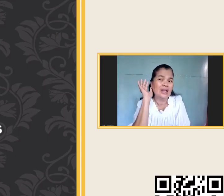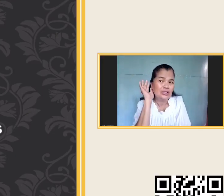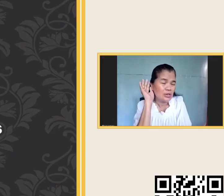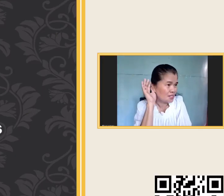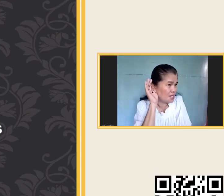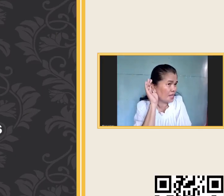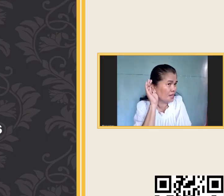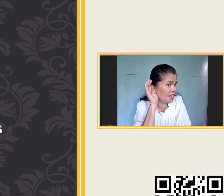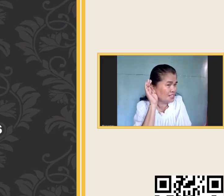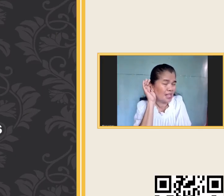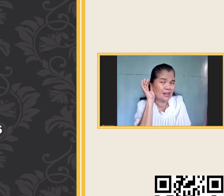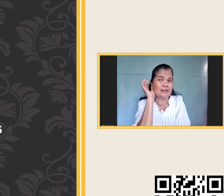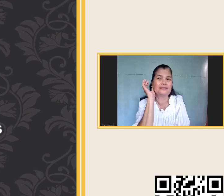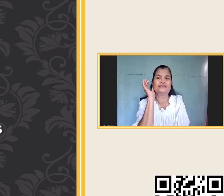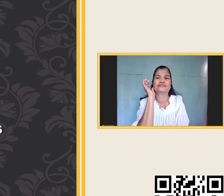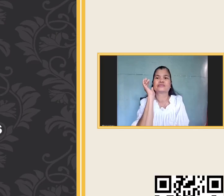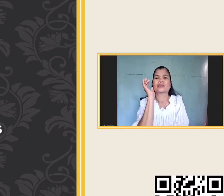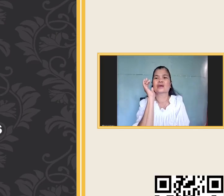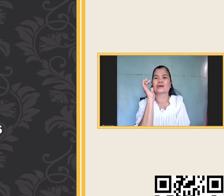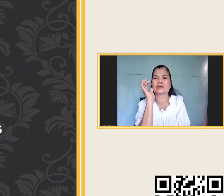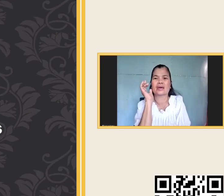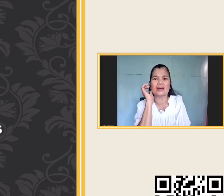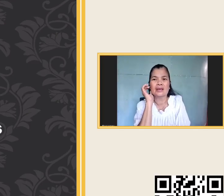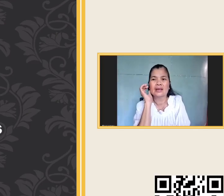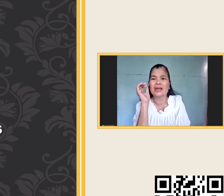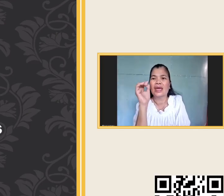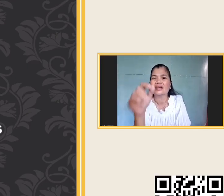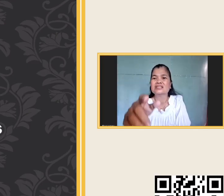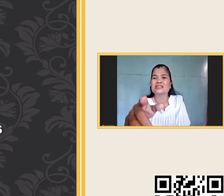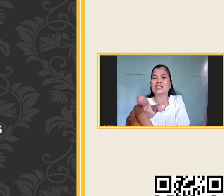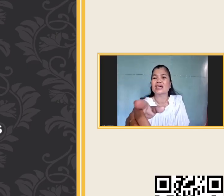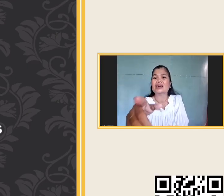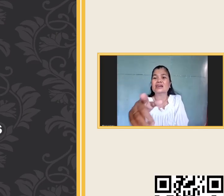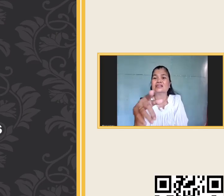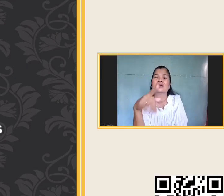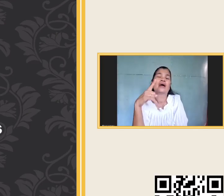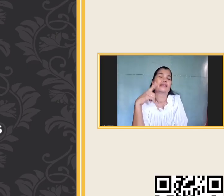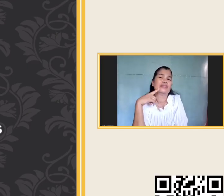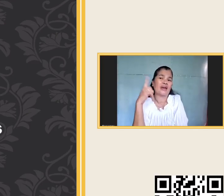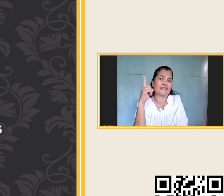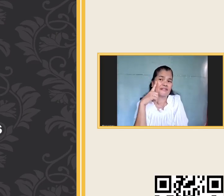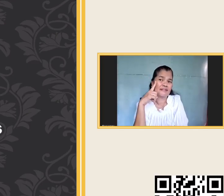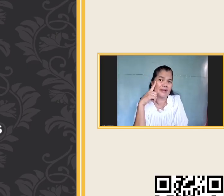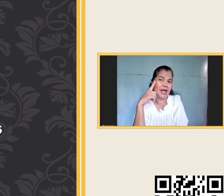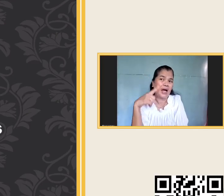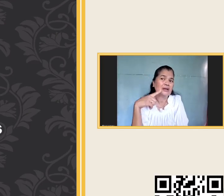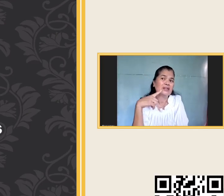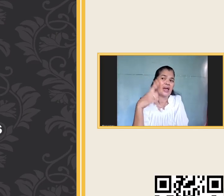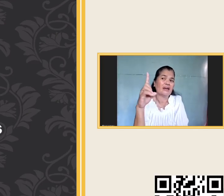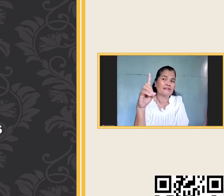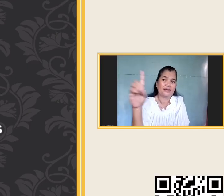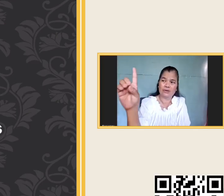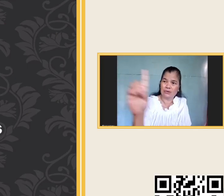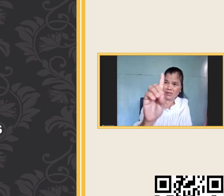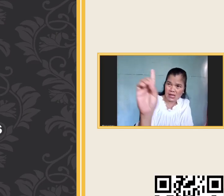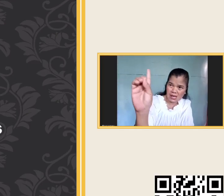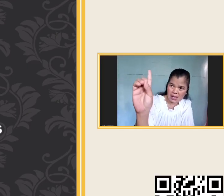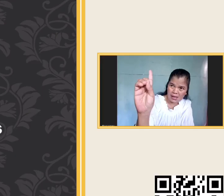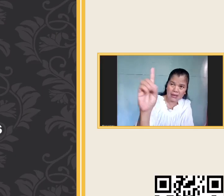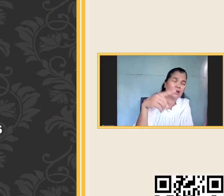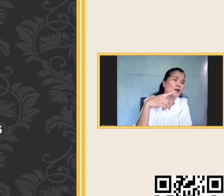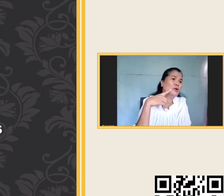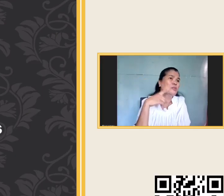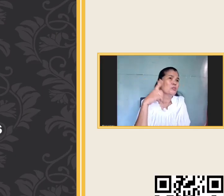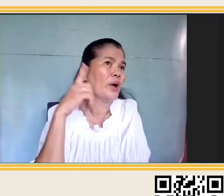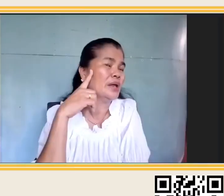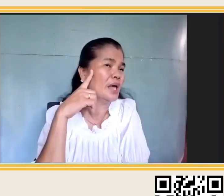Or natural sign, listen. Okay. Next is deaf. Ang deaf, yung